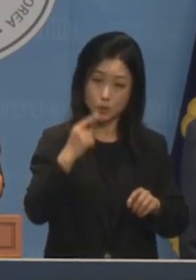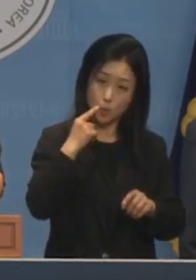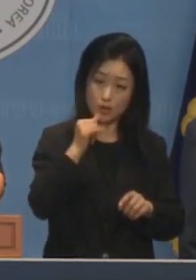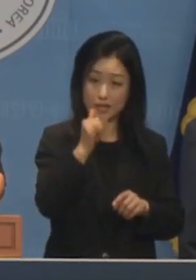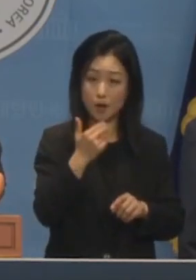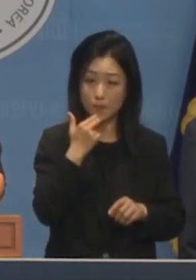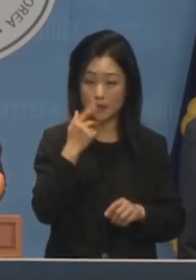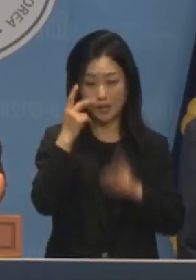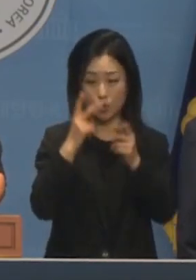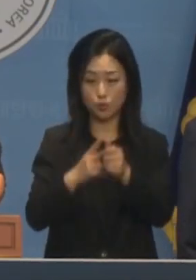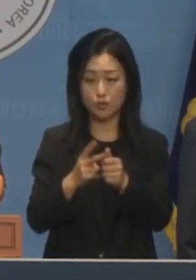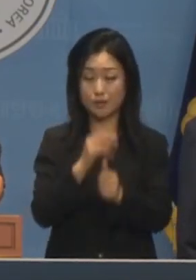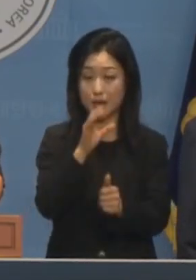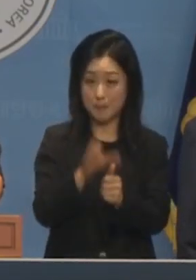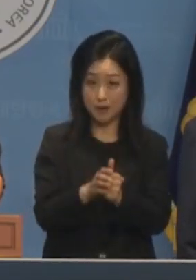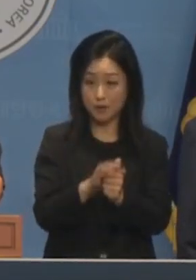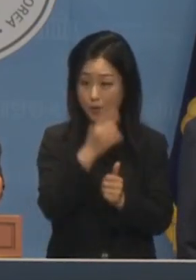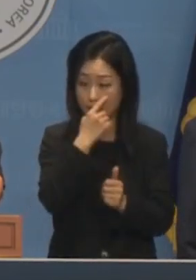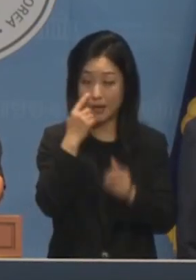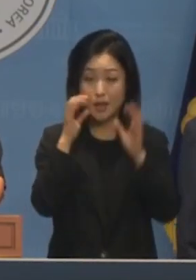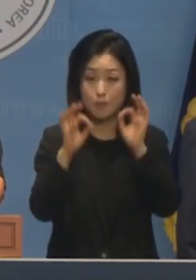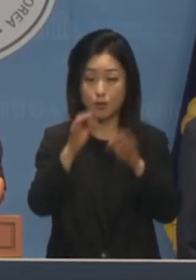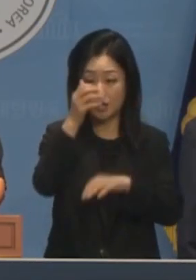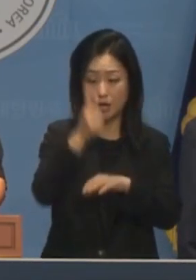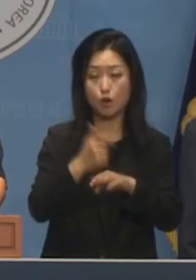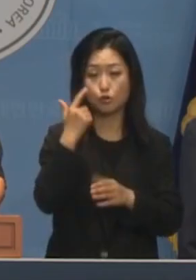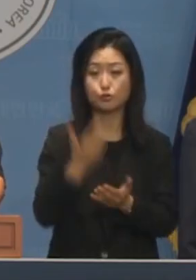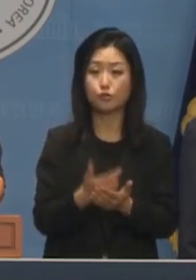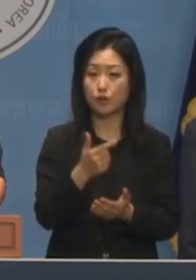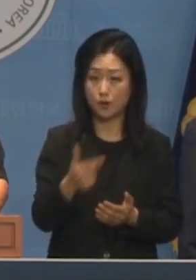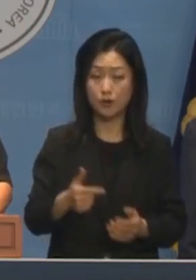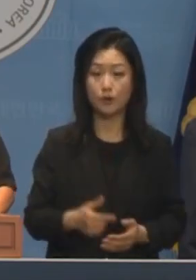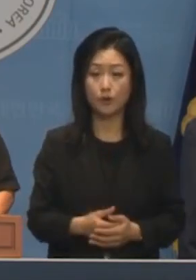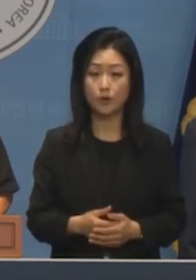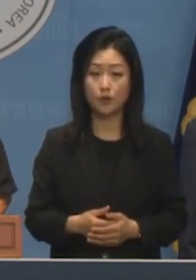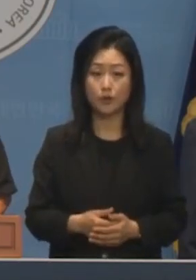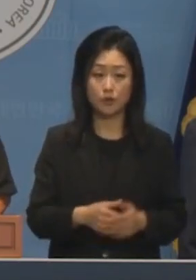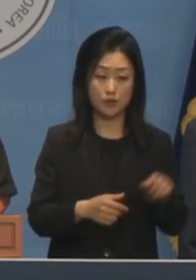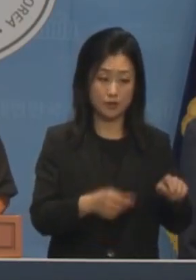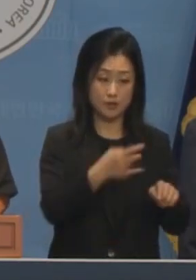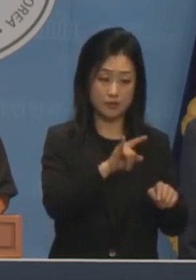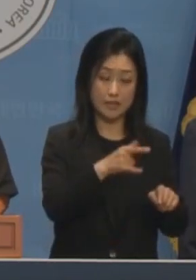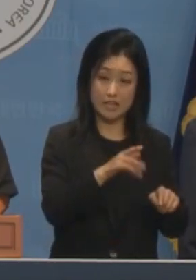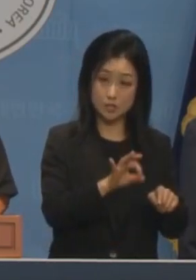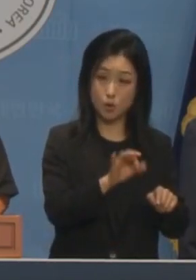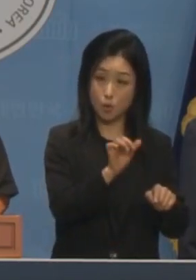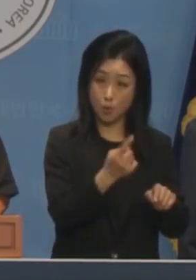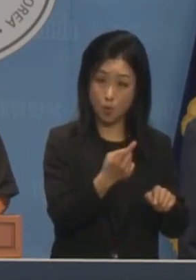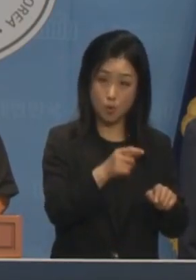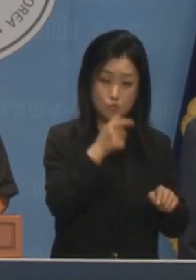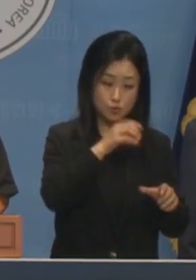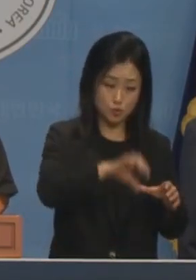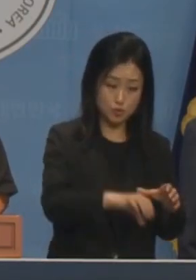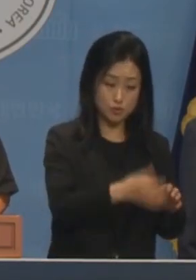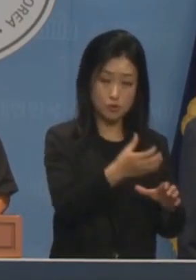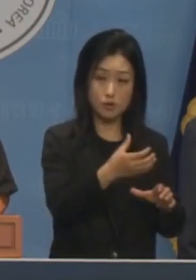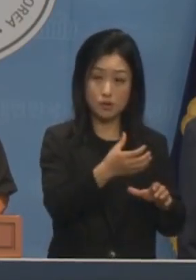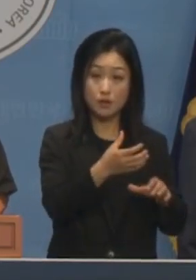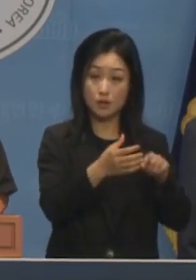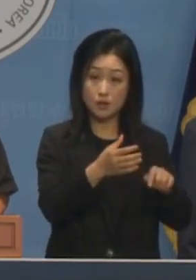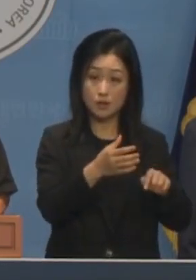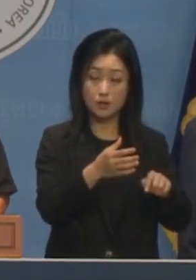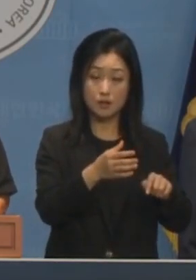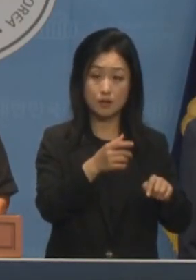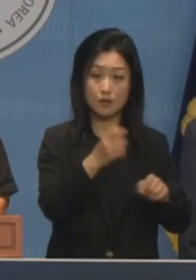부경대학교에 의뢰했습니다. 결과는 충격적이었습니다. 대청호 문의 취수장에서 녹조 제거선과